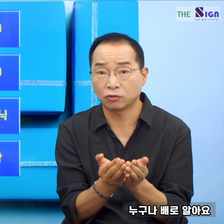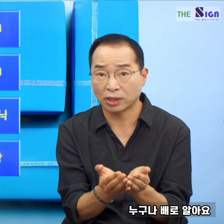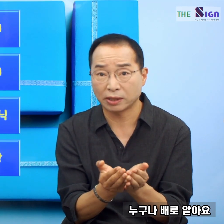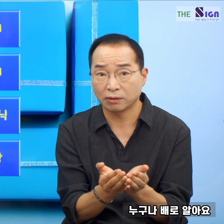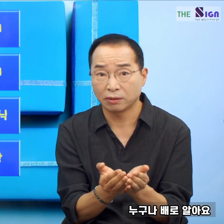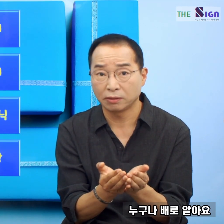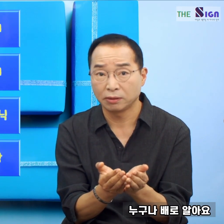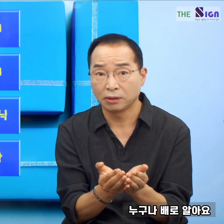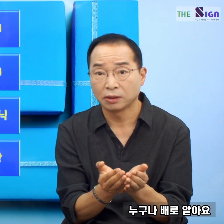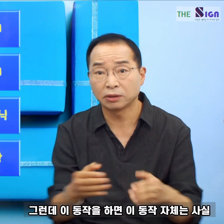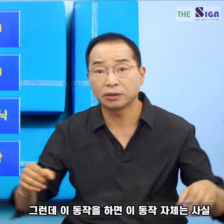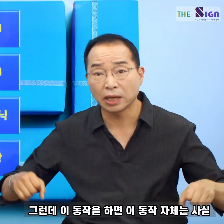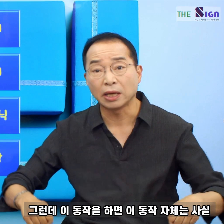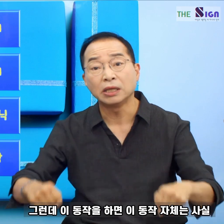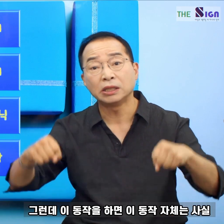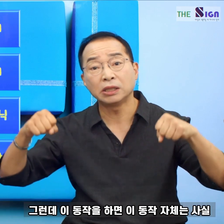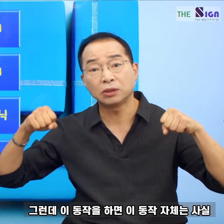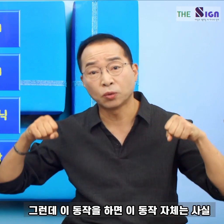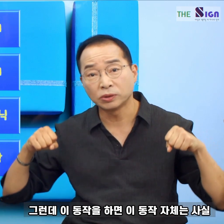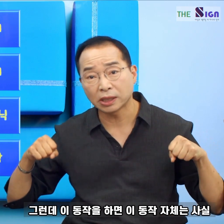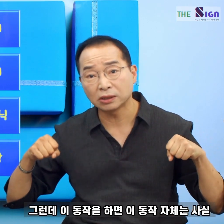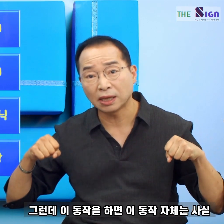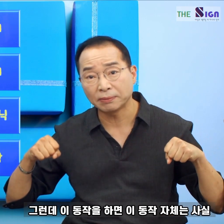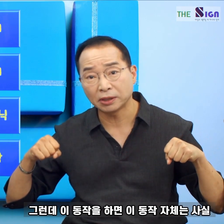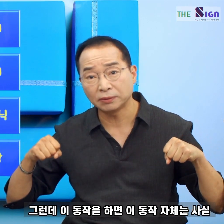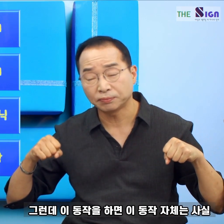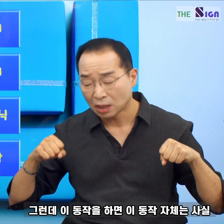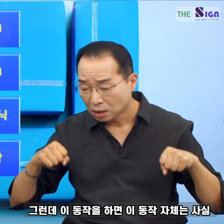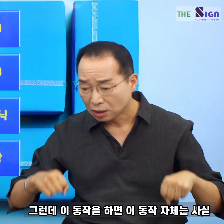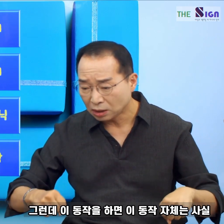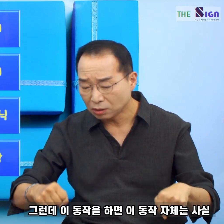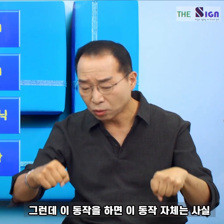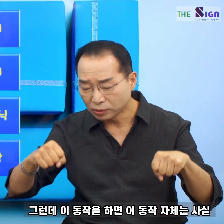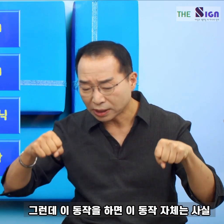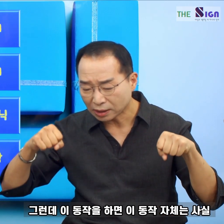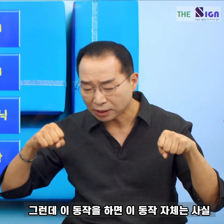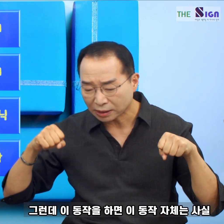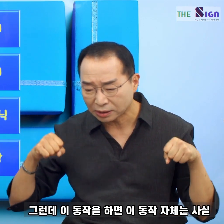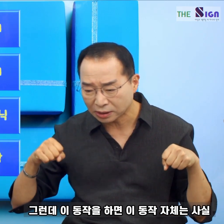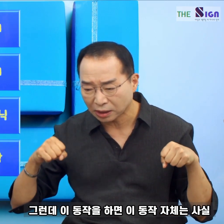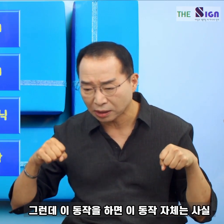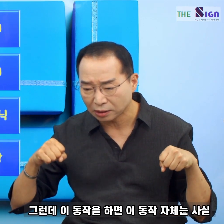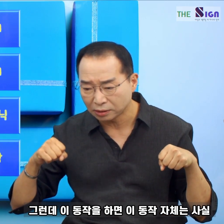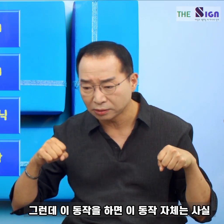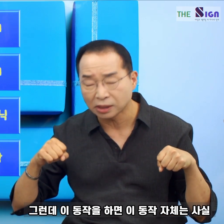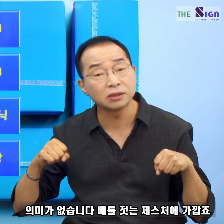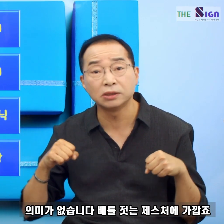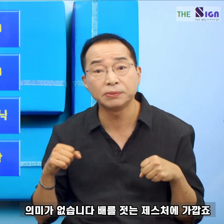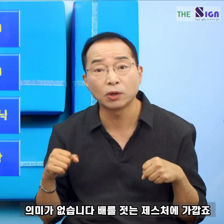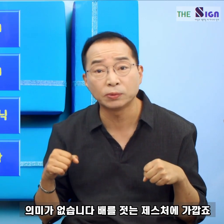알아요. 그런데 이 동작을 하면은 이 동작 자체는 사실 의미가